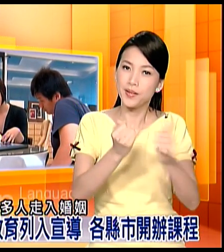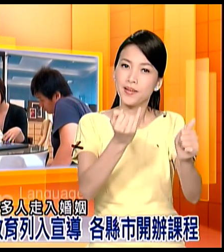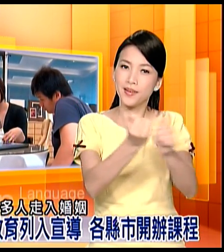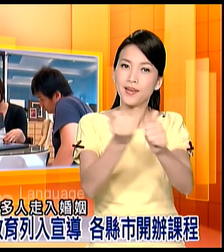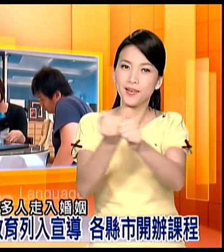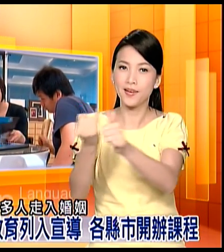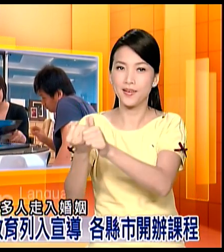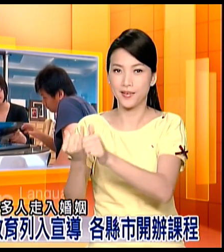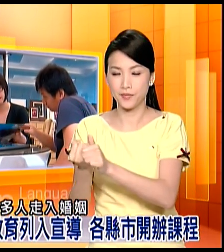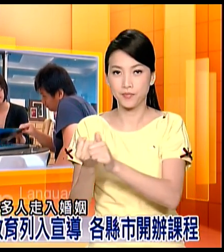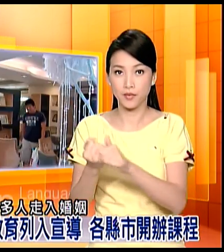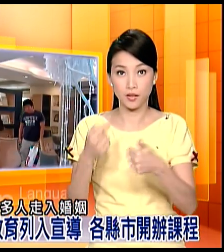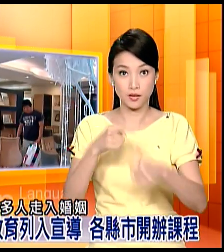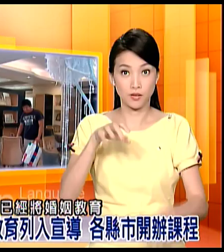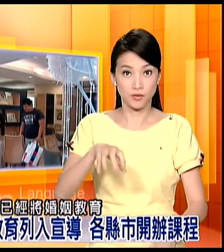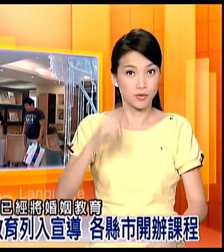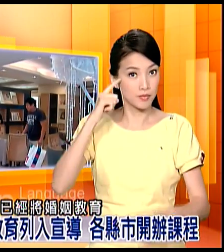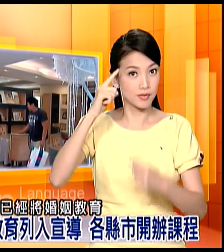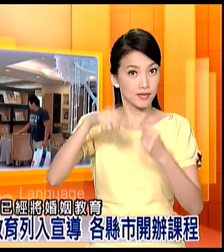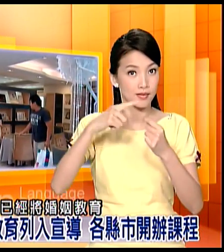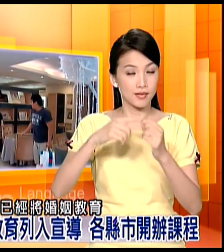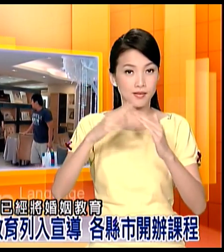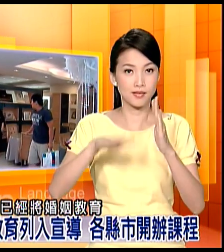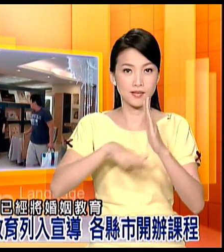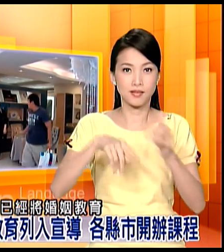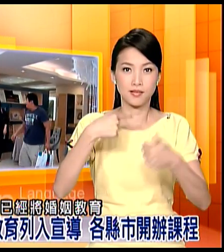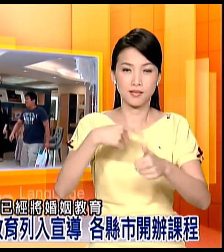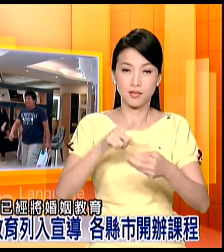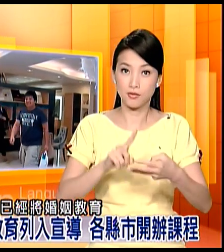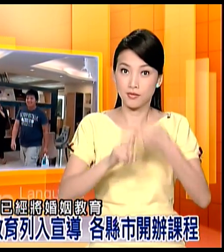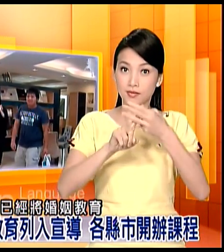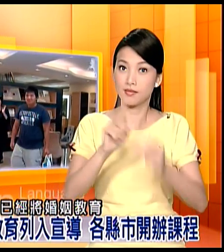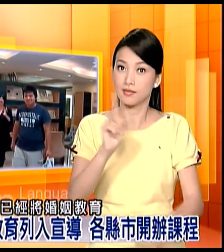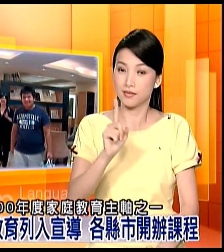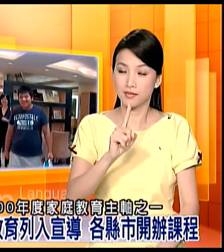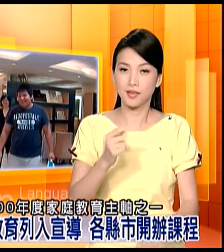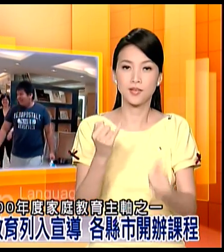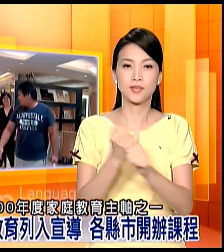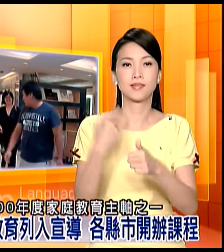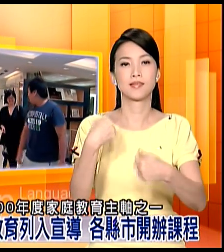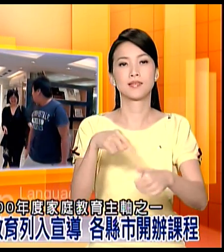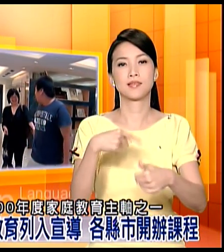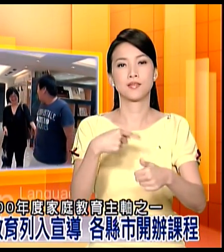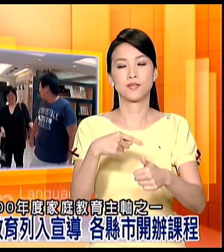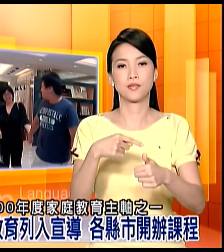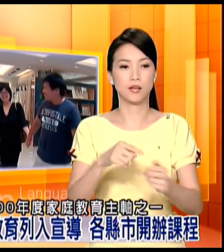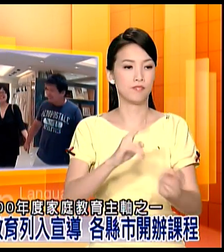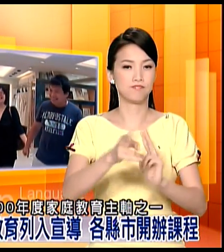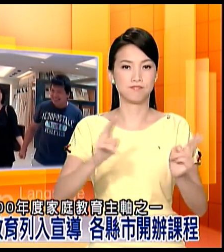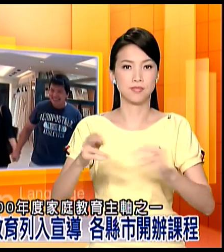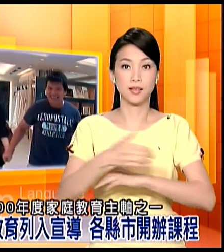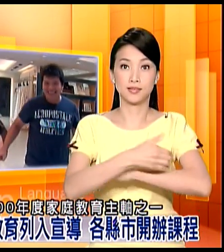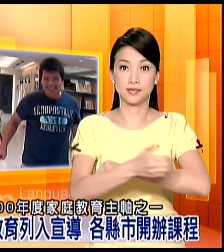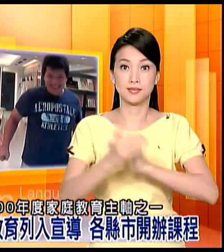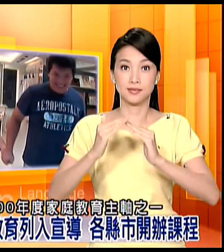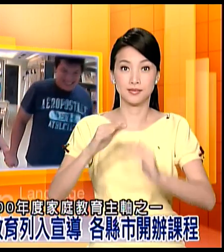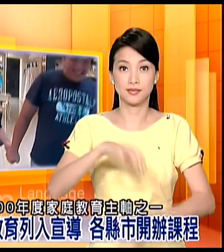多人走入婚姻。教育部已经将婚姻教育列为100年度家庭教育主轴之